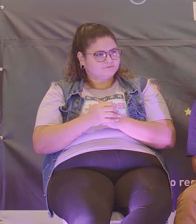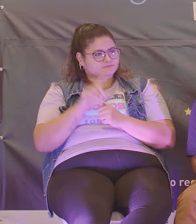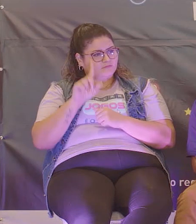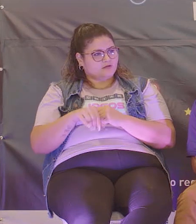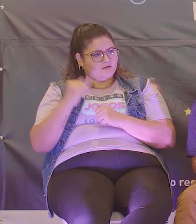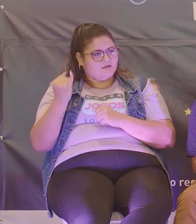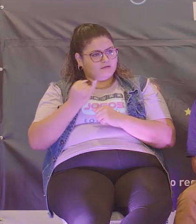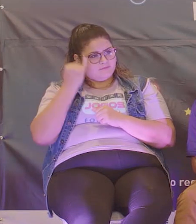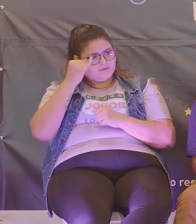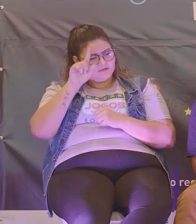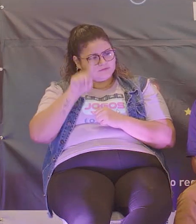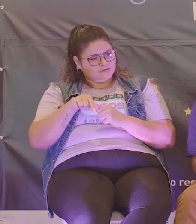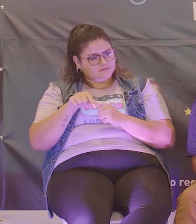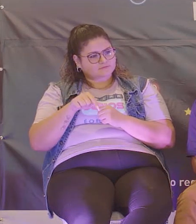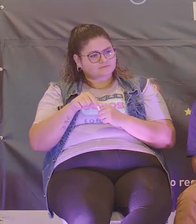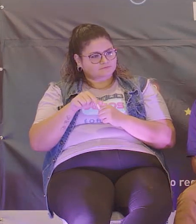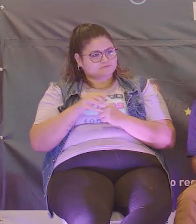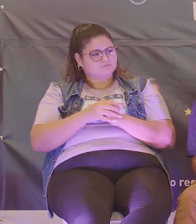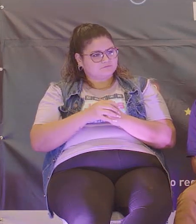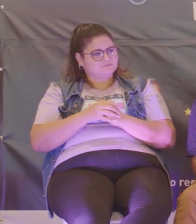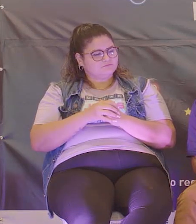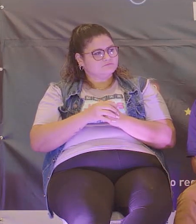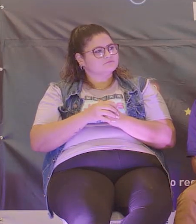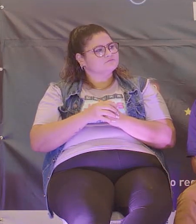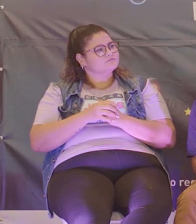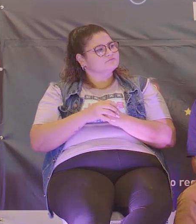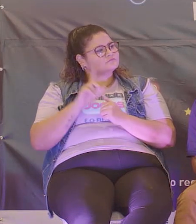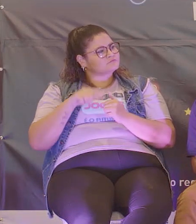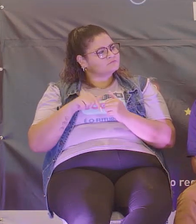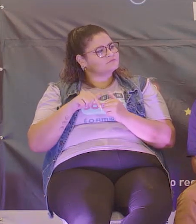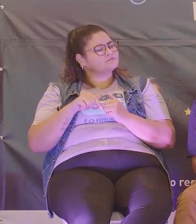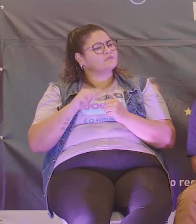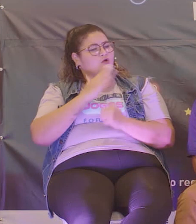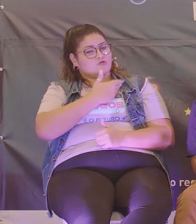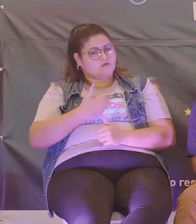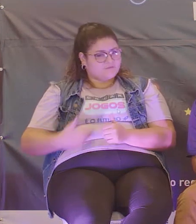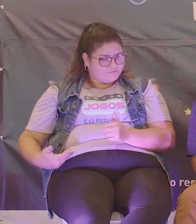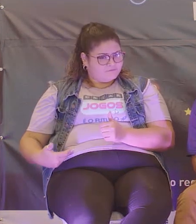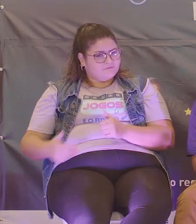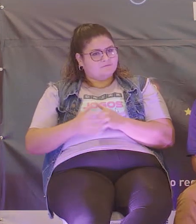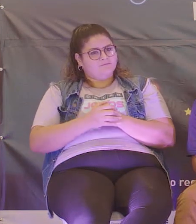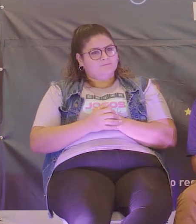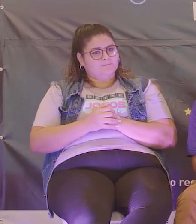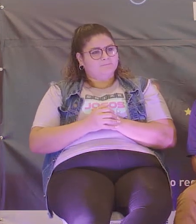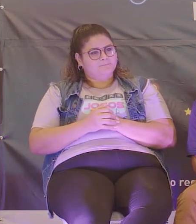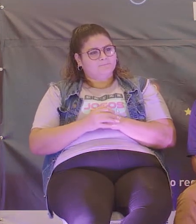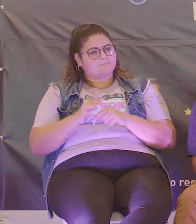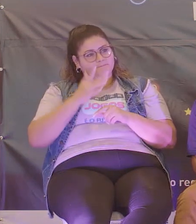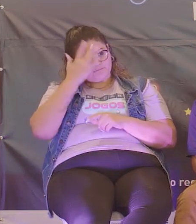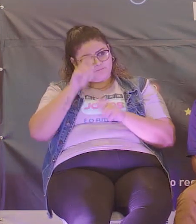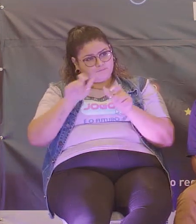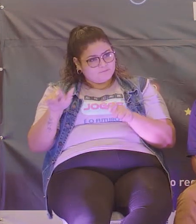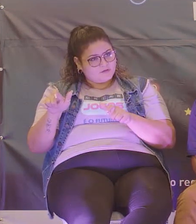até mesmo isso aí é uma coisa que a gente tem que alertar nossos governadores, né? Nossas pessoas que estão na frente